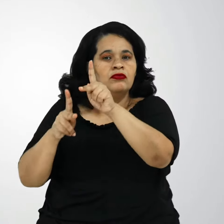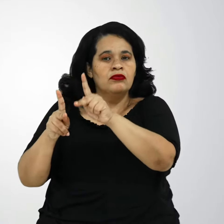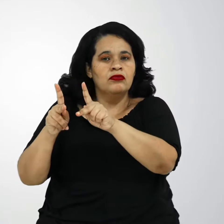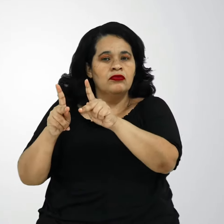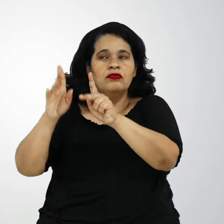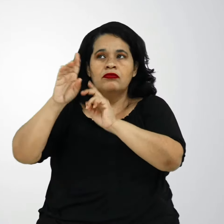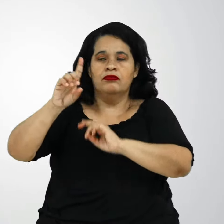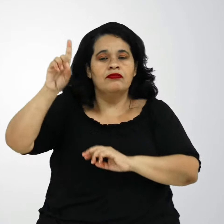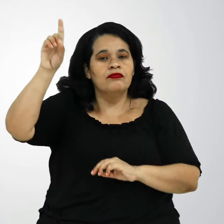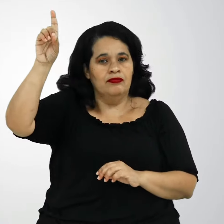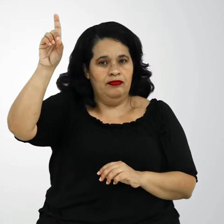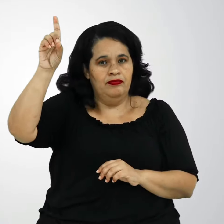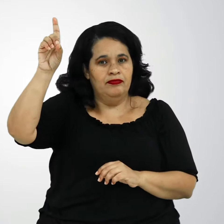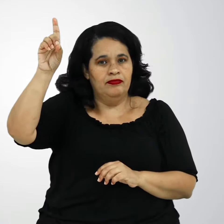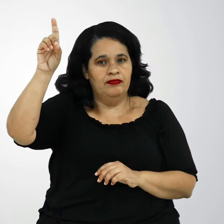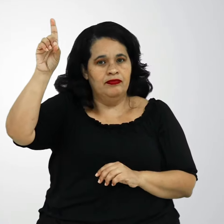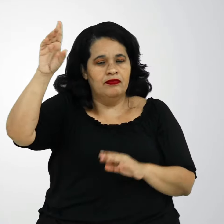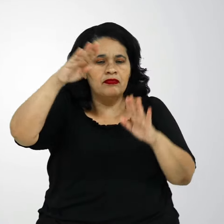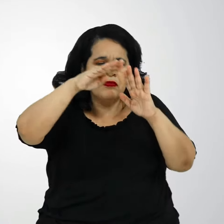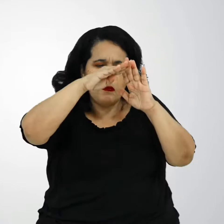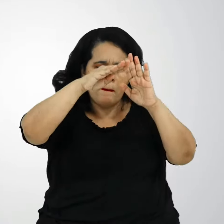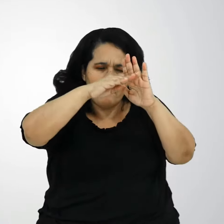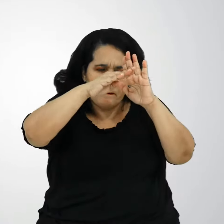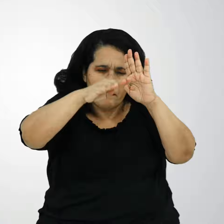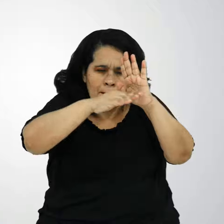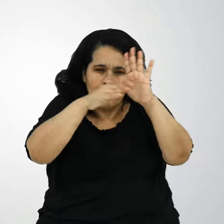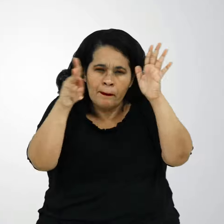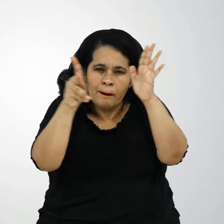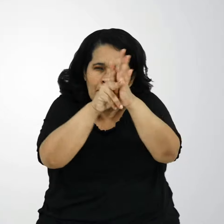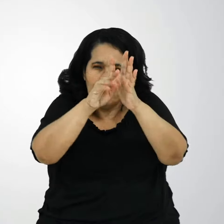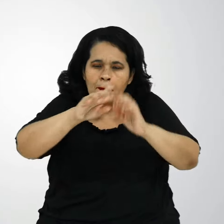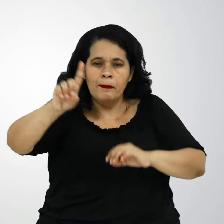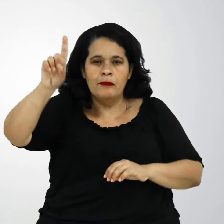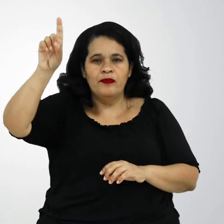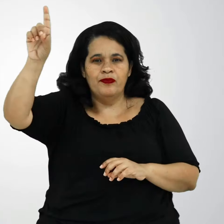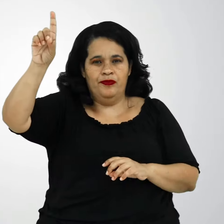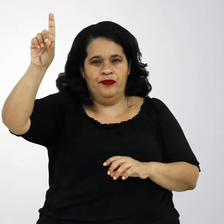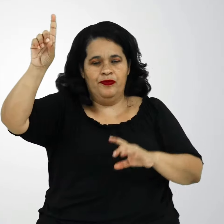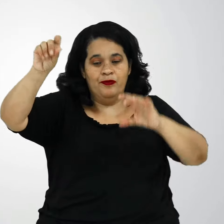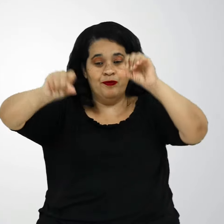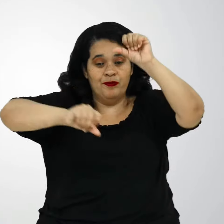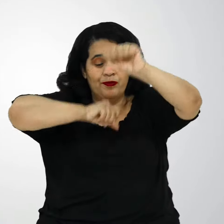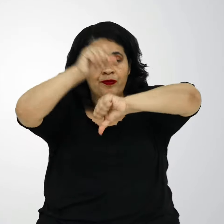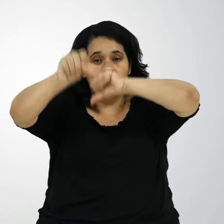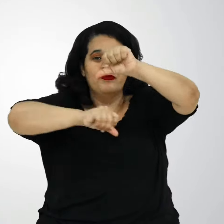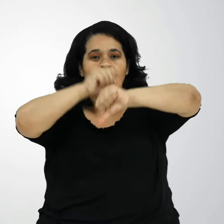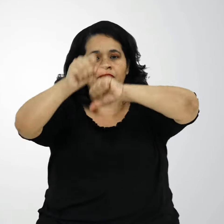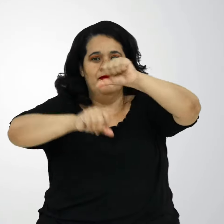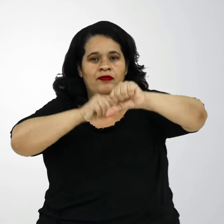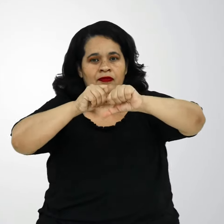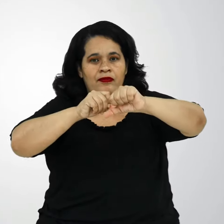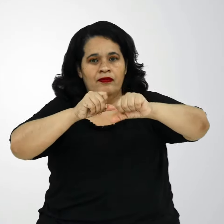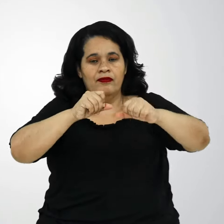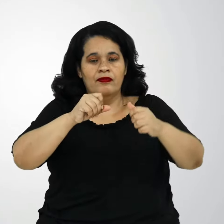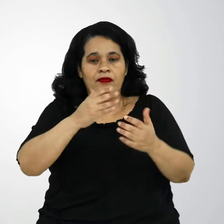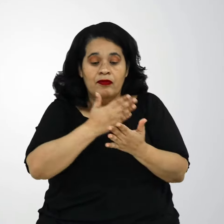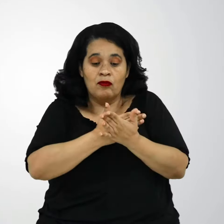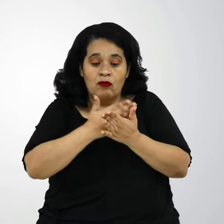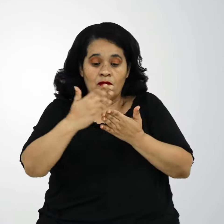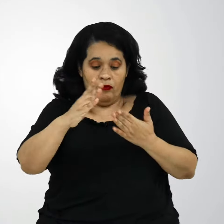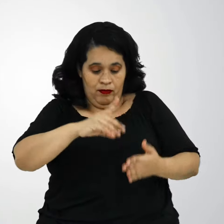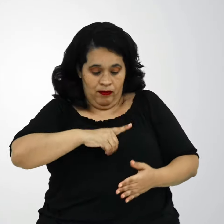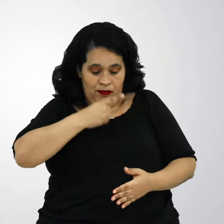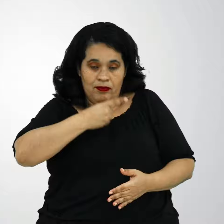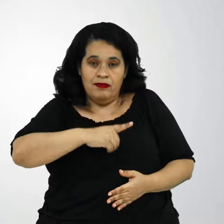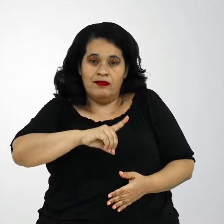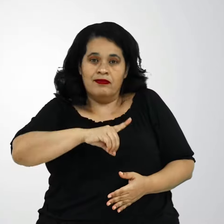o plano de Deus para a restauração completa do povo. Daniel tem conhecimento agora. Ele